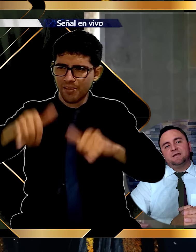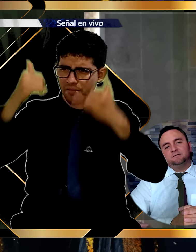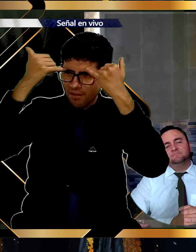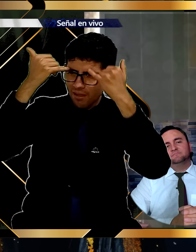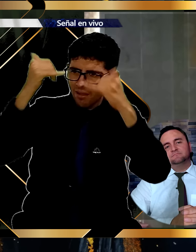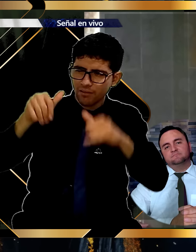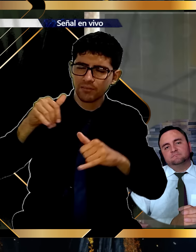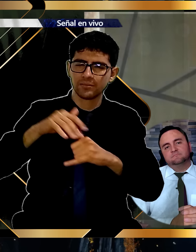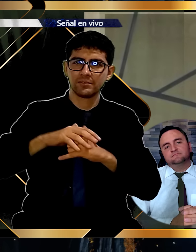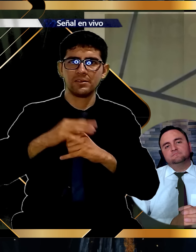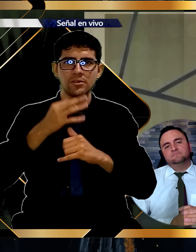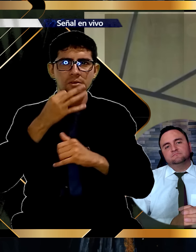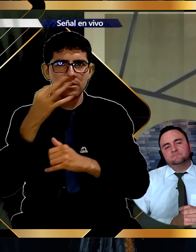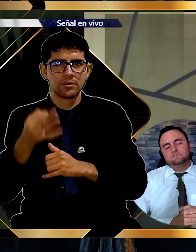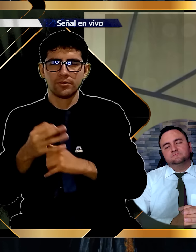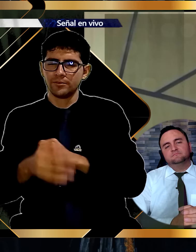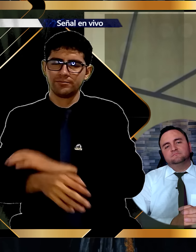Son